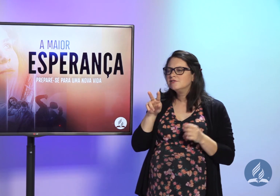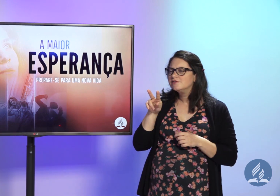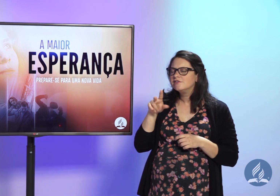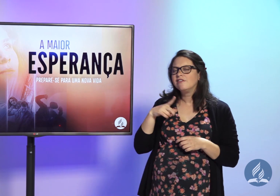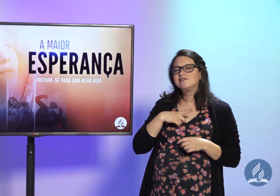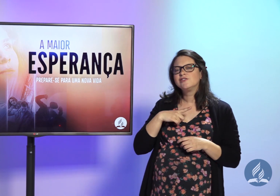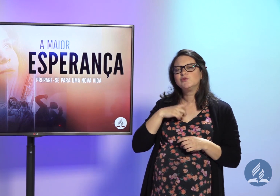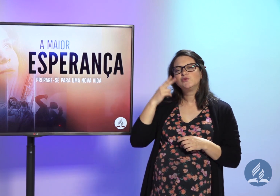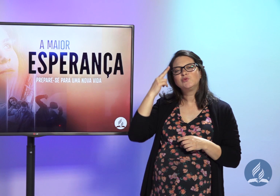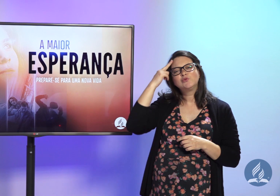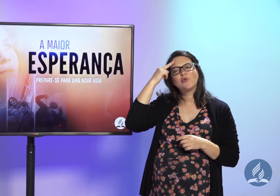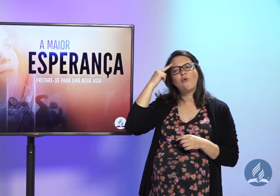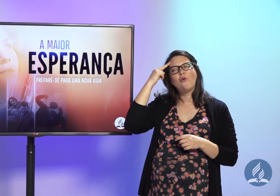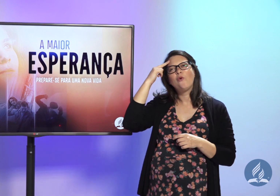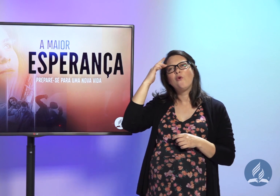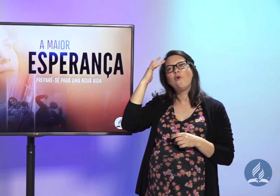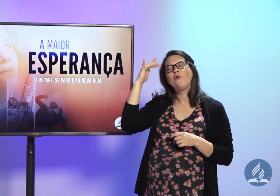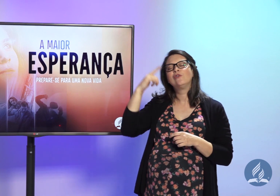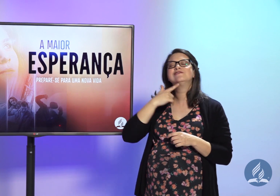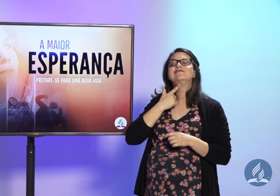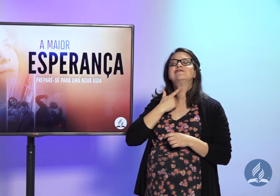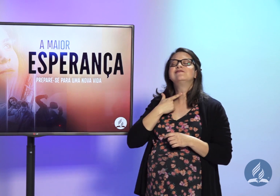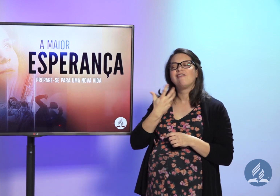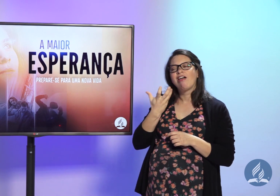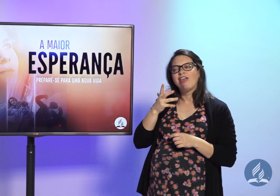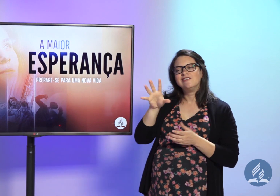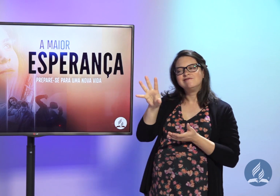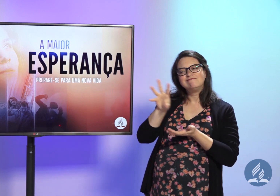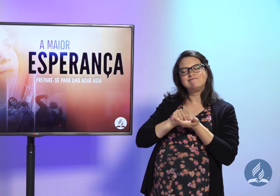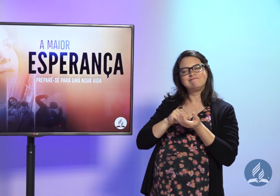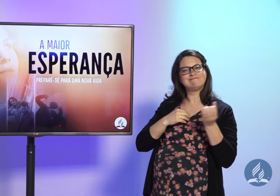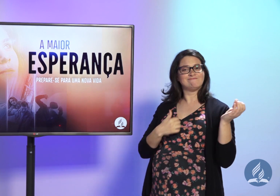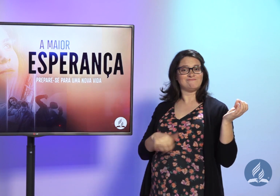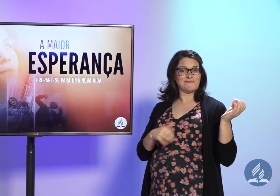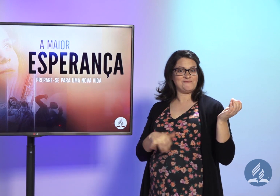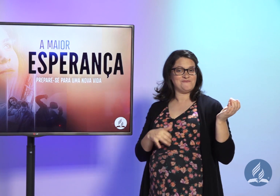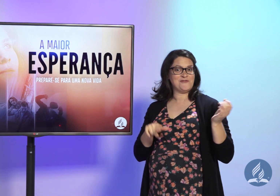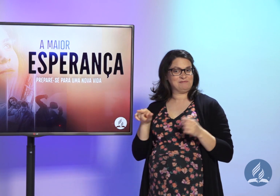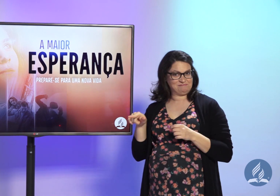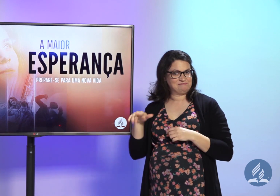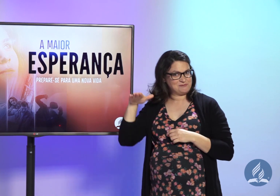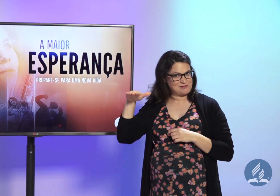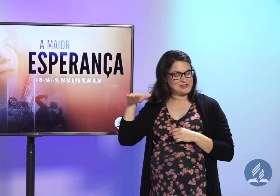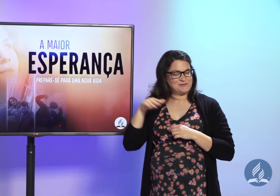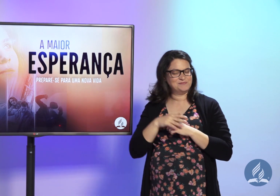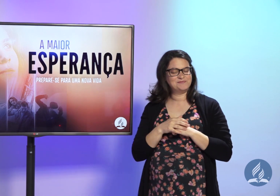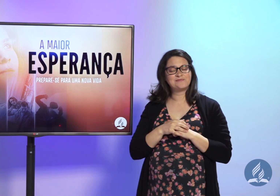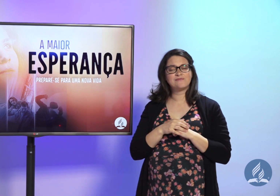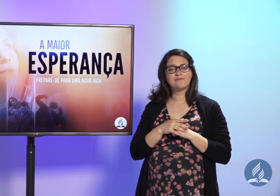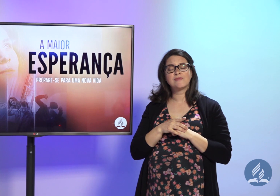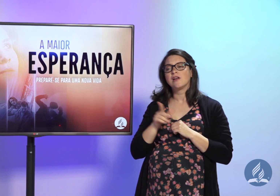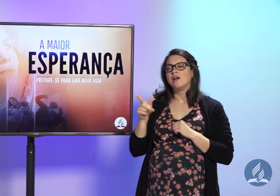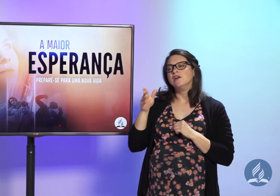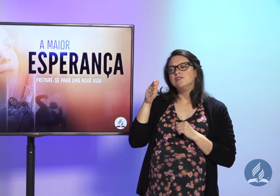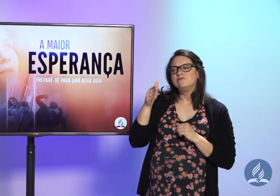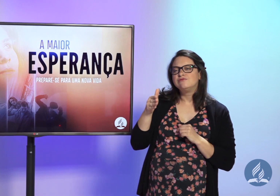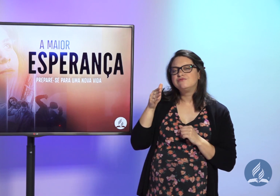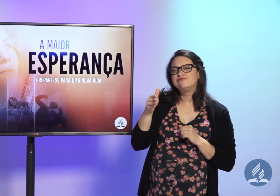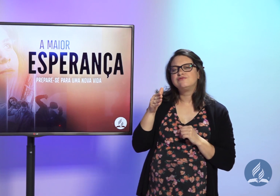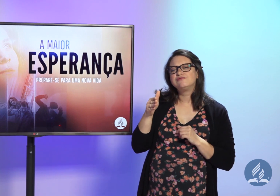e gostava de ficar vendo essas pessoas. O sonho dessa pessoa era um dia tocar violão também.